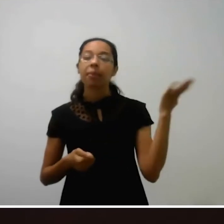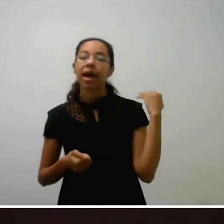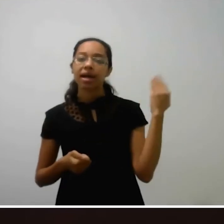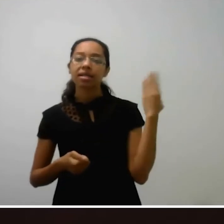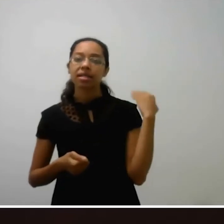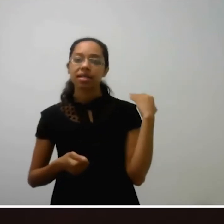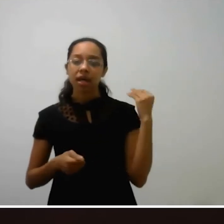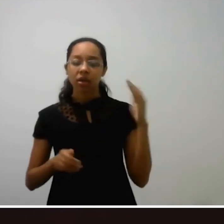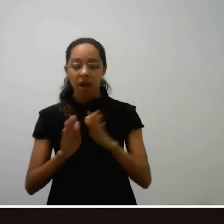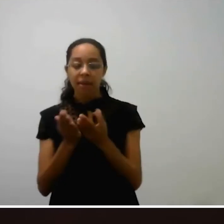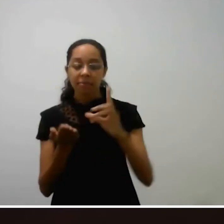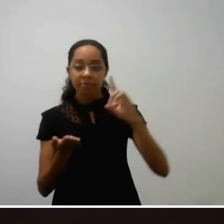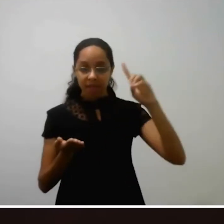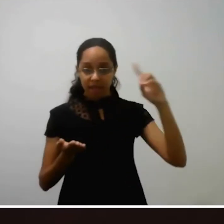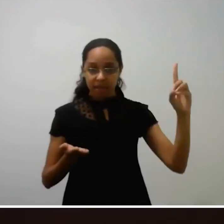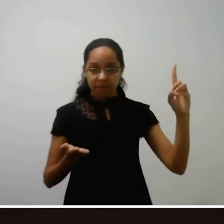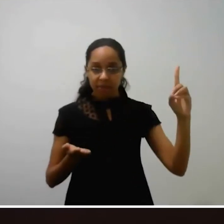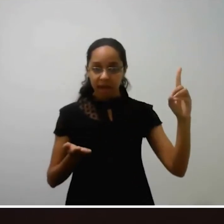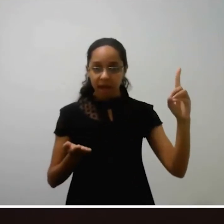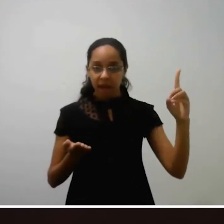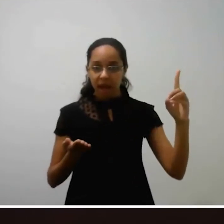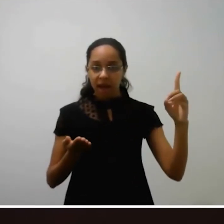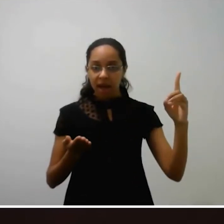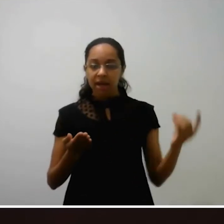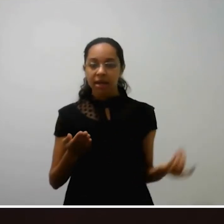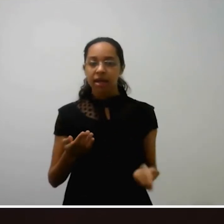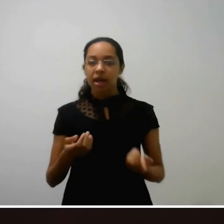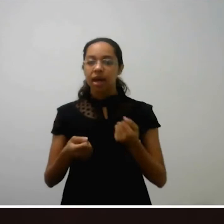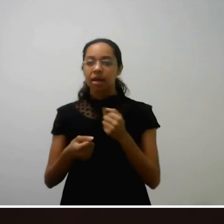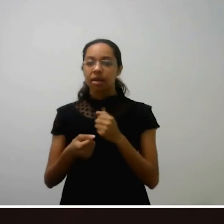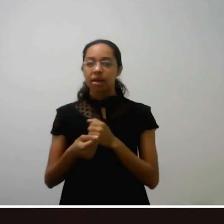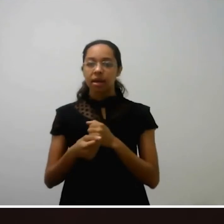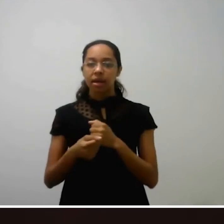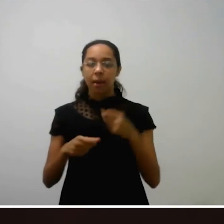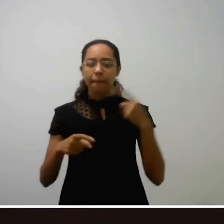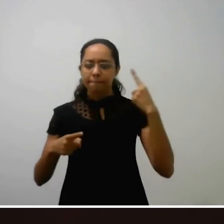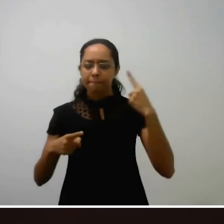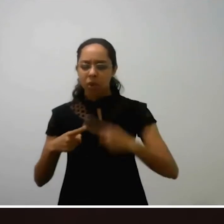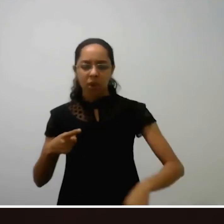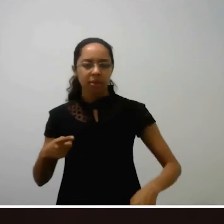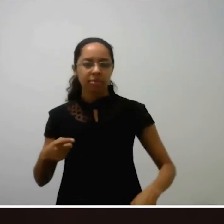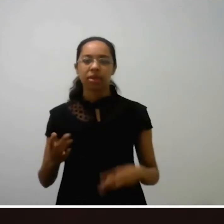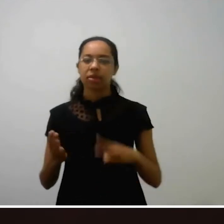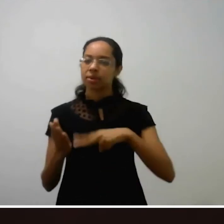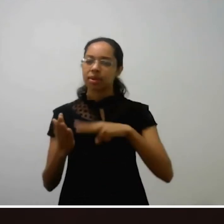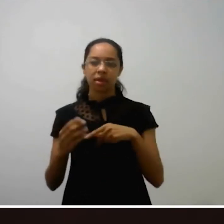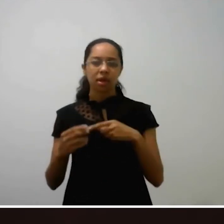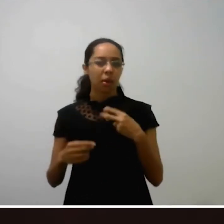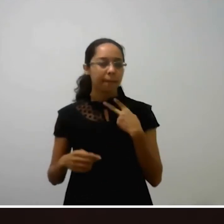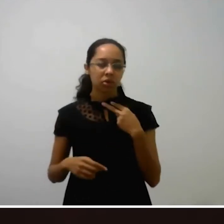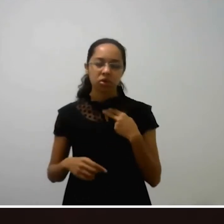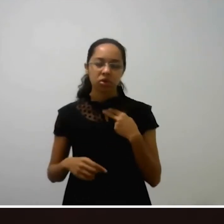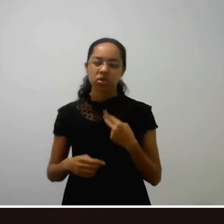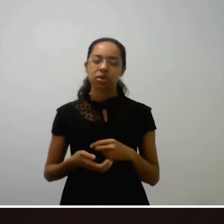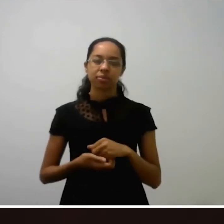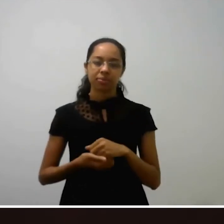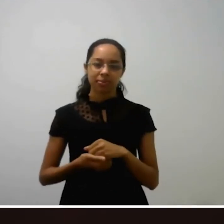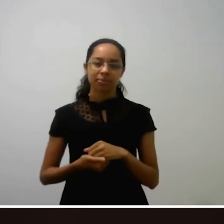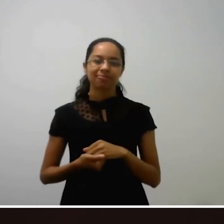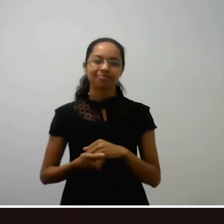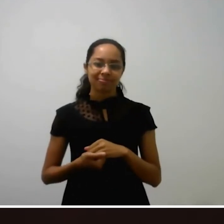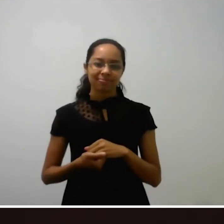selada no seio da cristandade. Por que era completamente selada? Porque, já que a